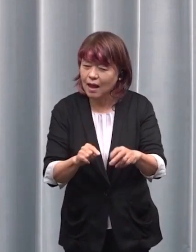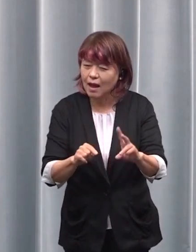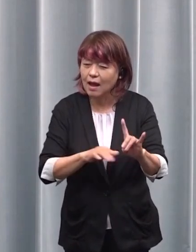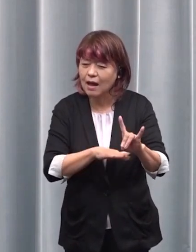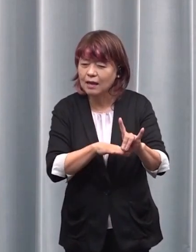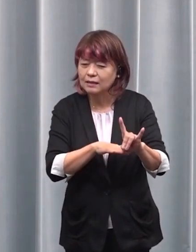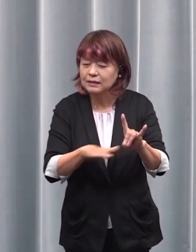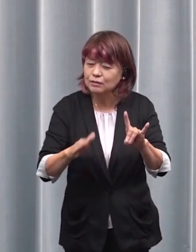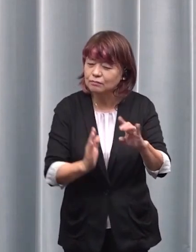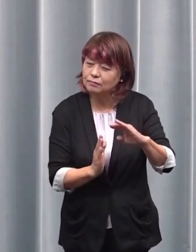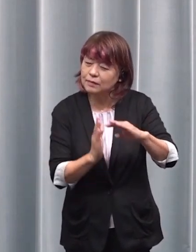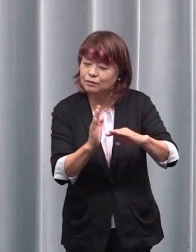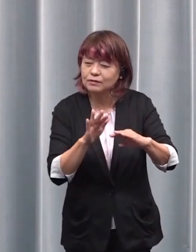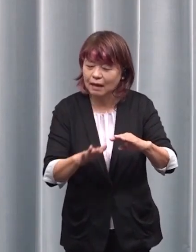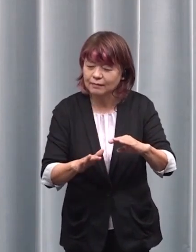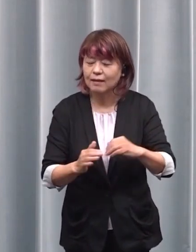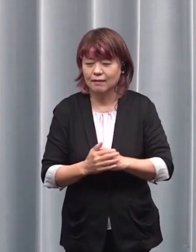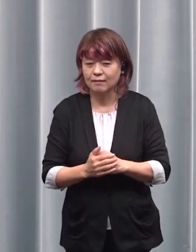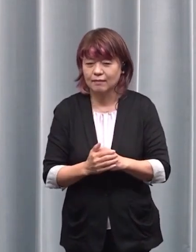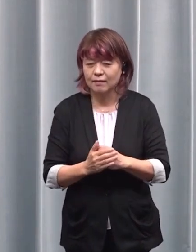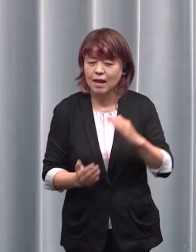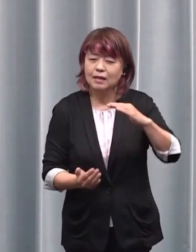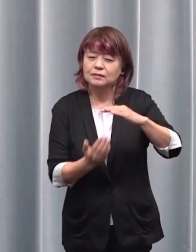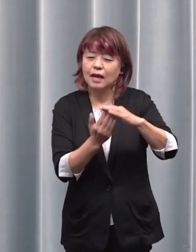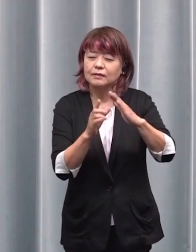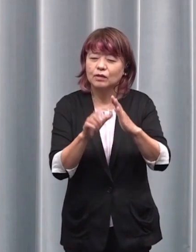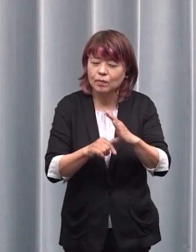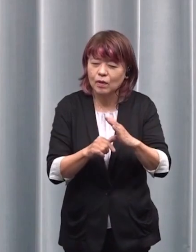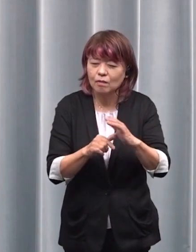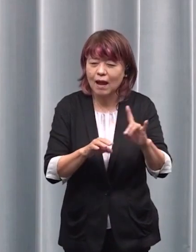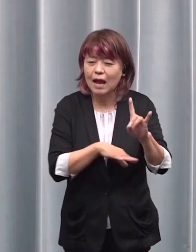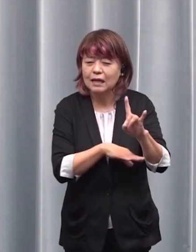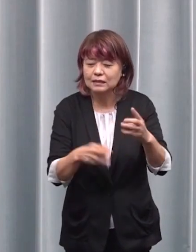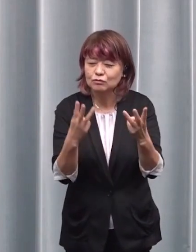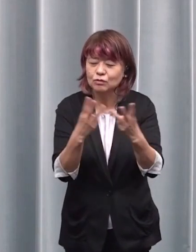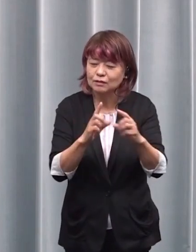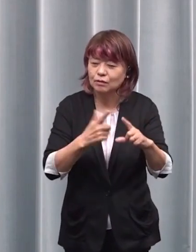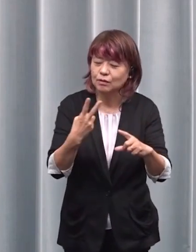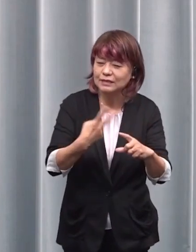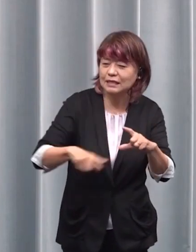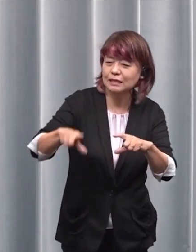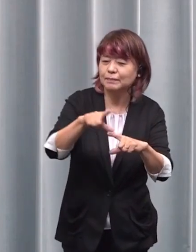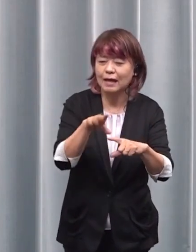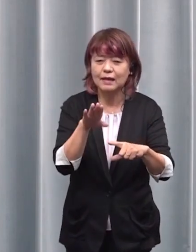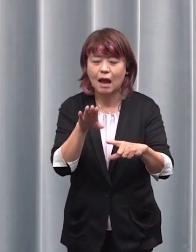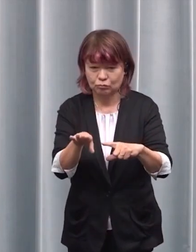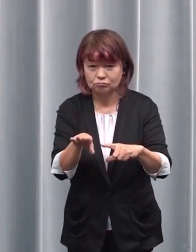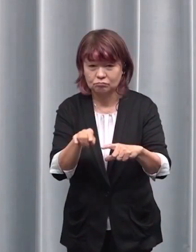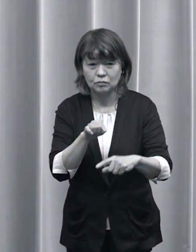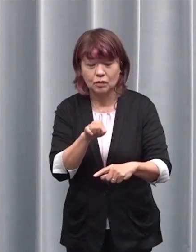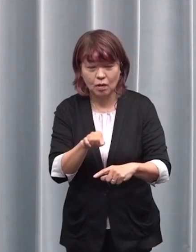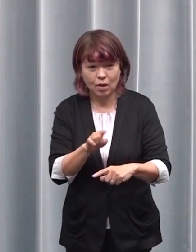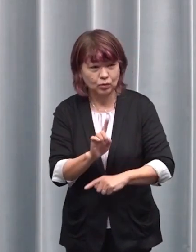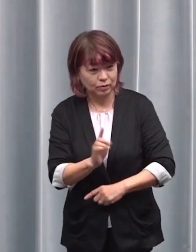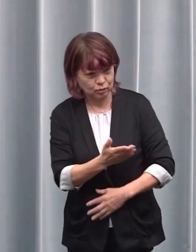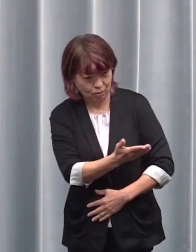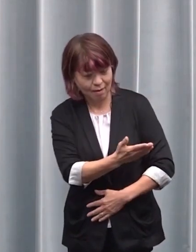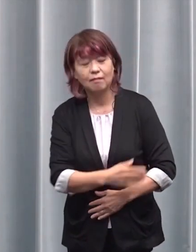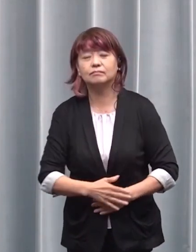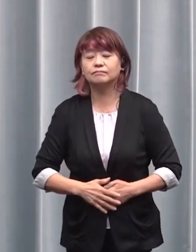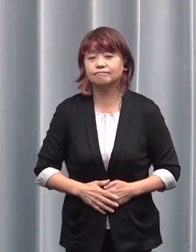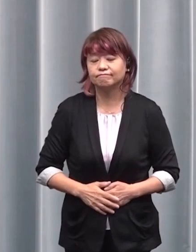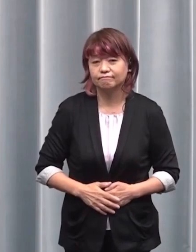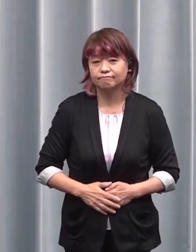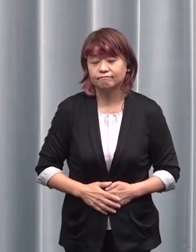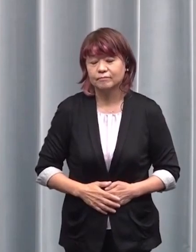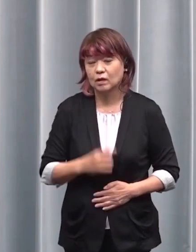っており、これ最大値で基準値の2倍近くだということ、これ政府としても現状その通りだということでしょうか。ご確認させていただけますか。